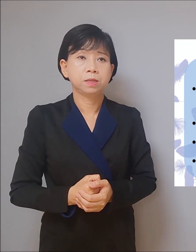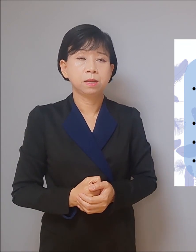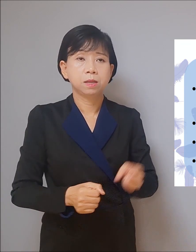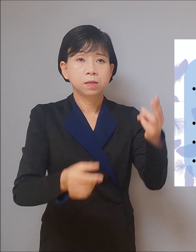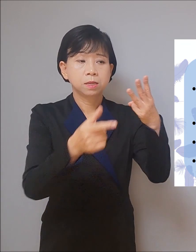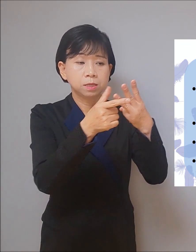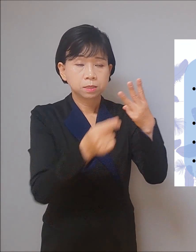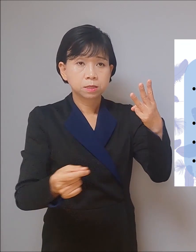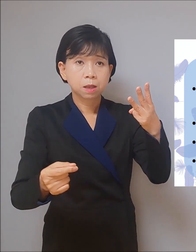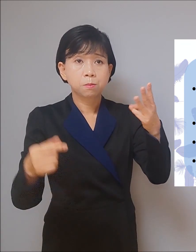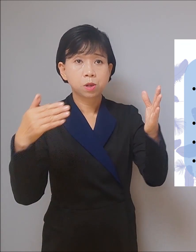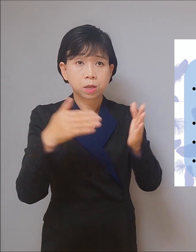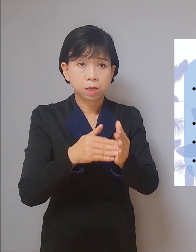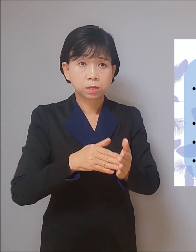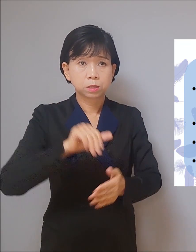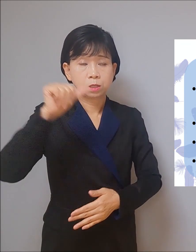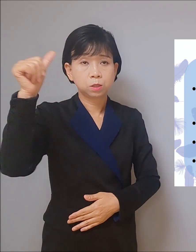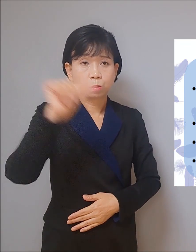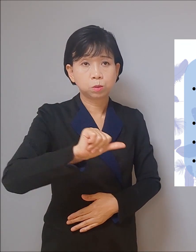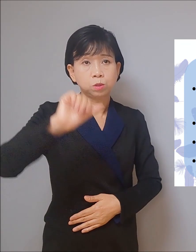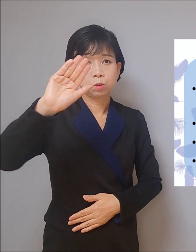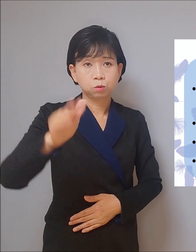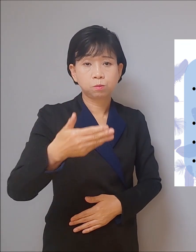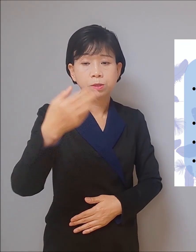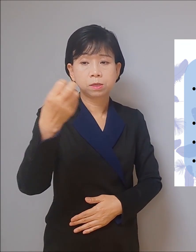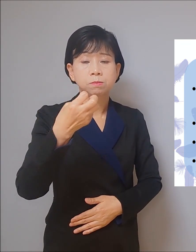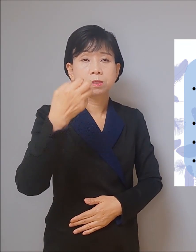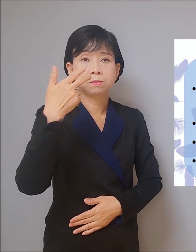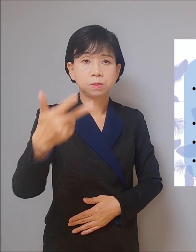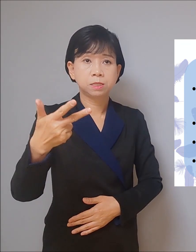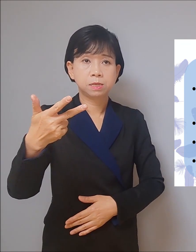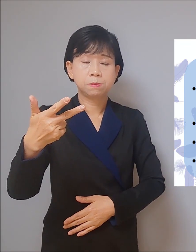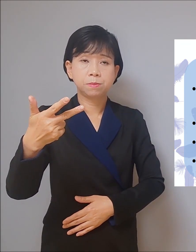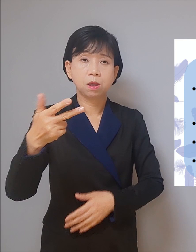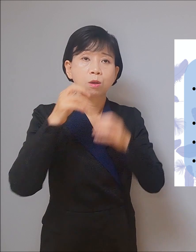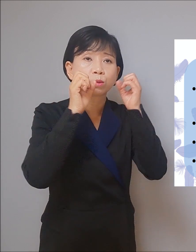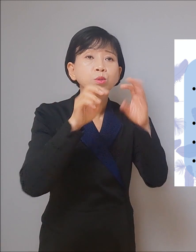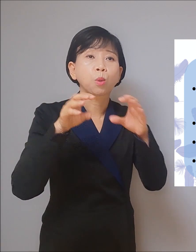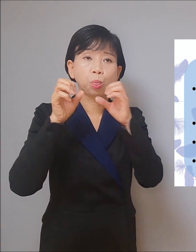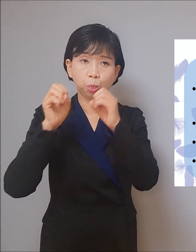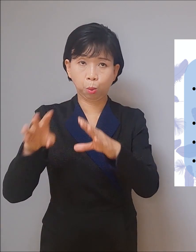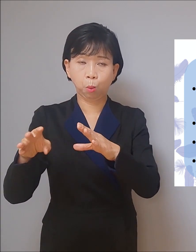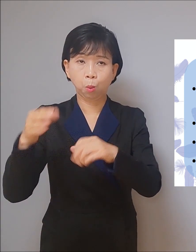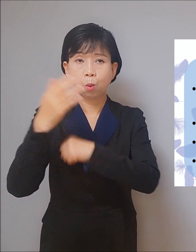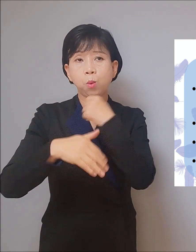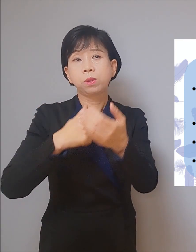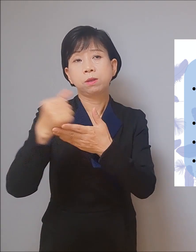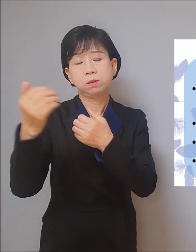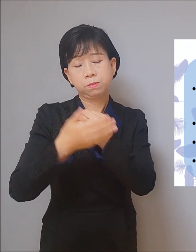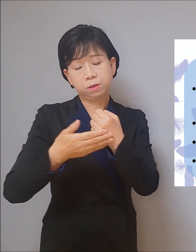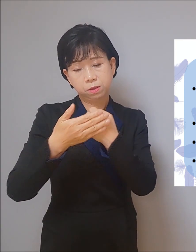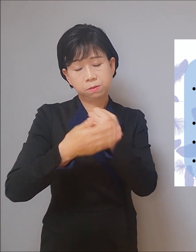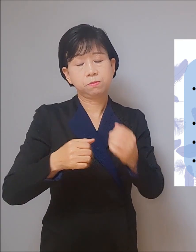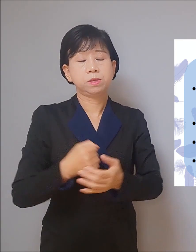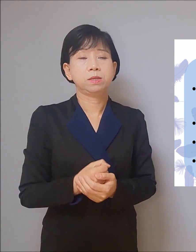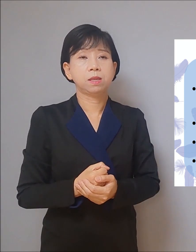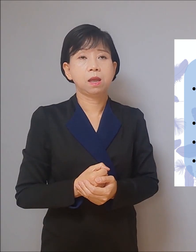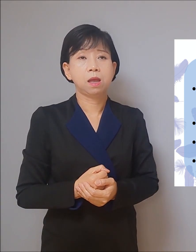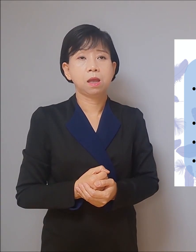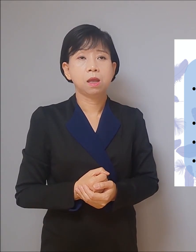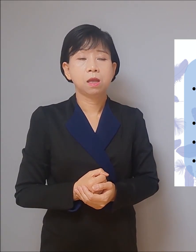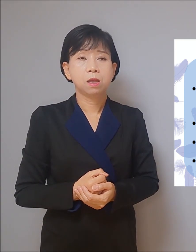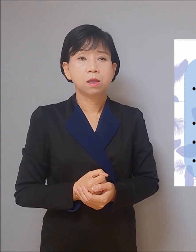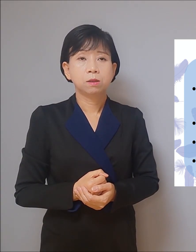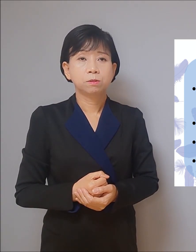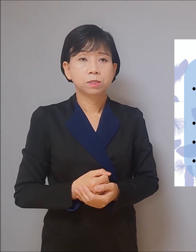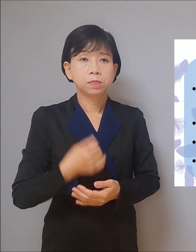3월까지 5,937명에게 전도했습니다. 하나님의 은혜입니다. 다음 세대에서 7월에 태국